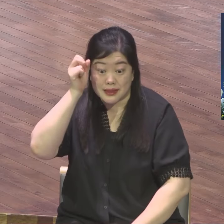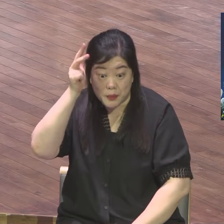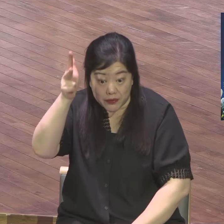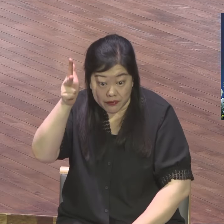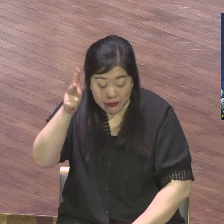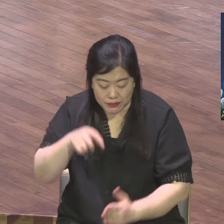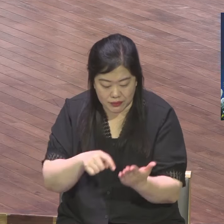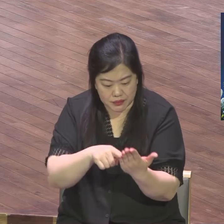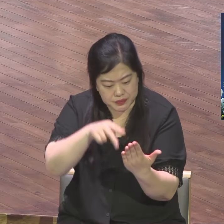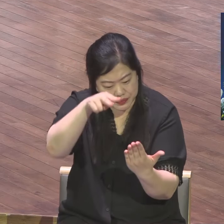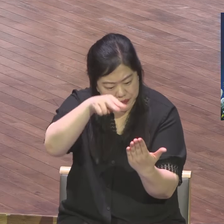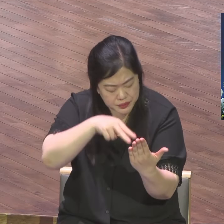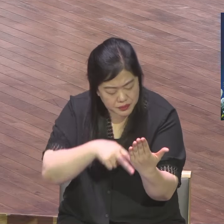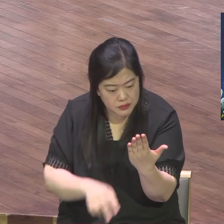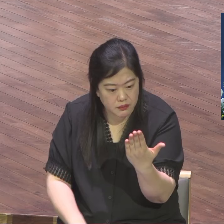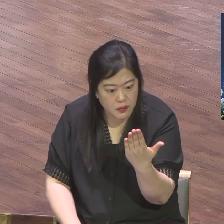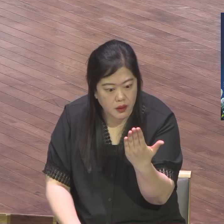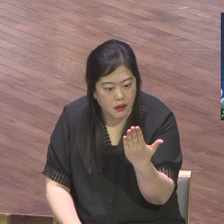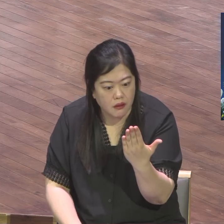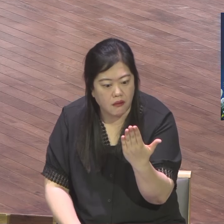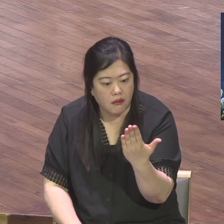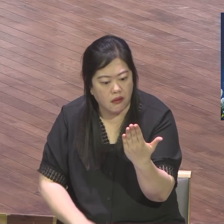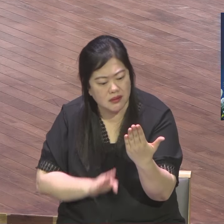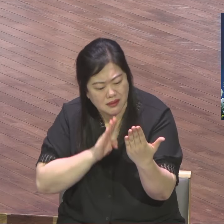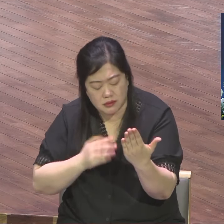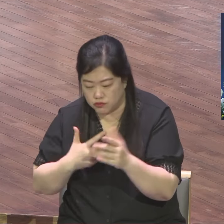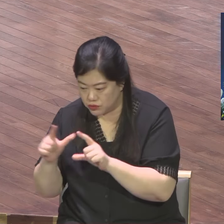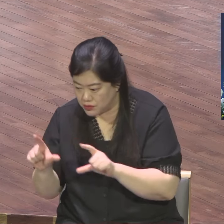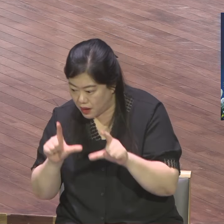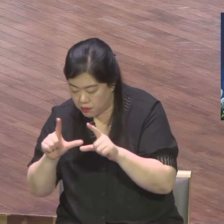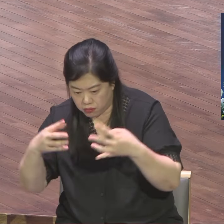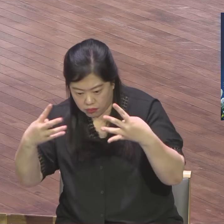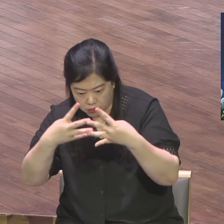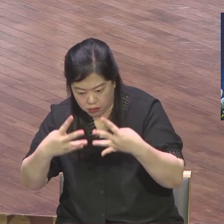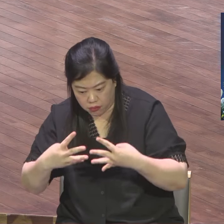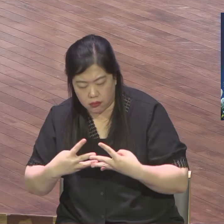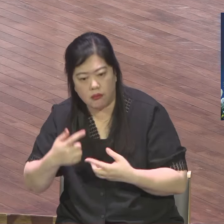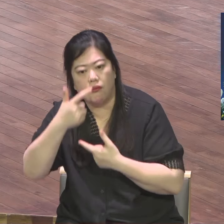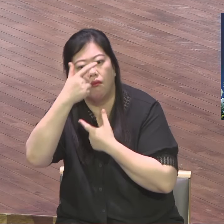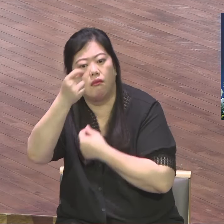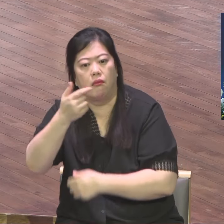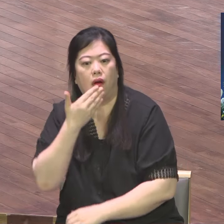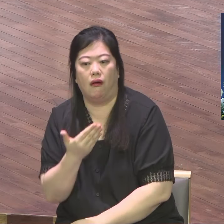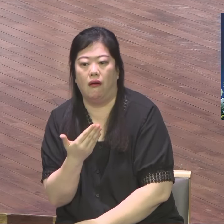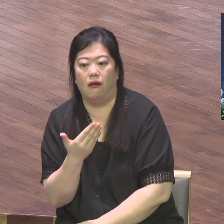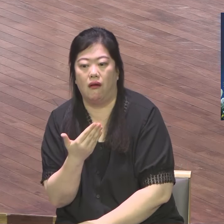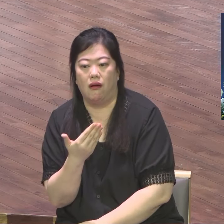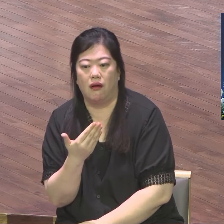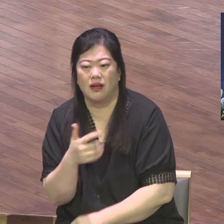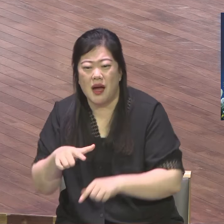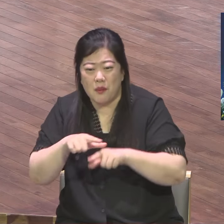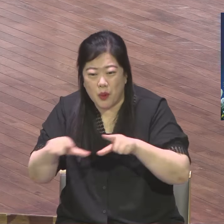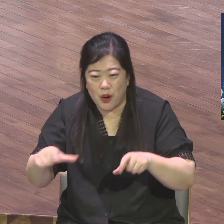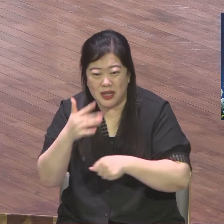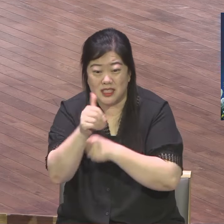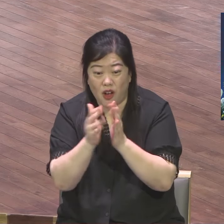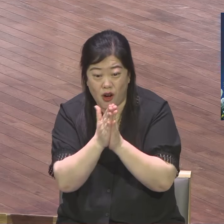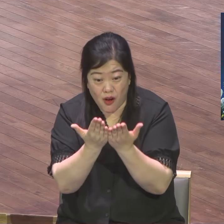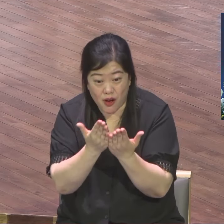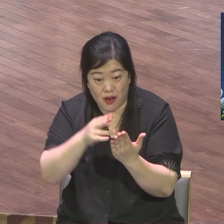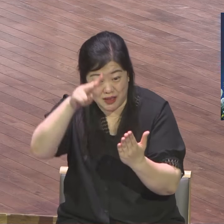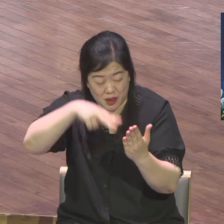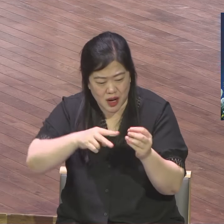실제로 현실적 지혜를 그렇게 말씀하고 있어요. 그냥 이론적인 지혜가 아니고